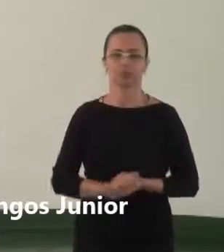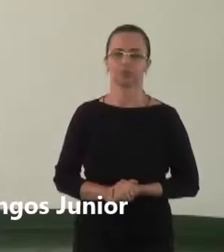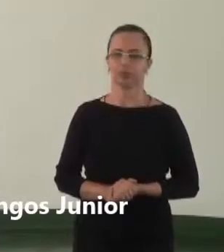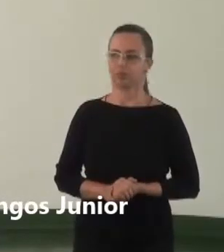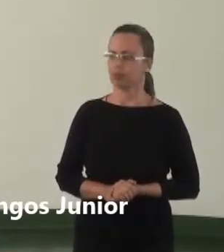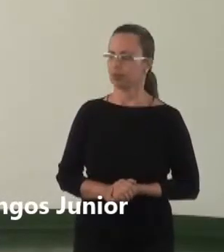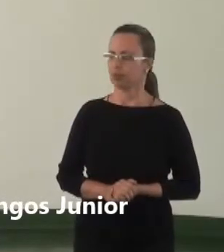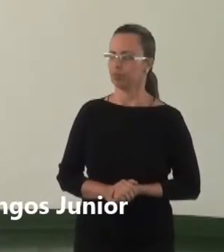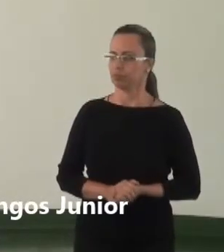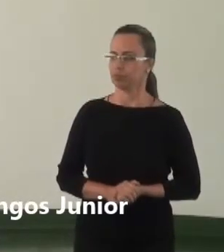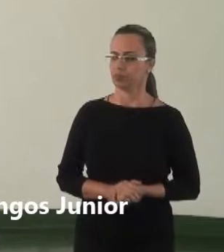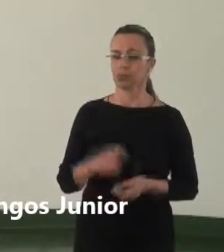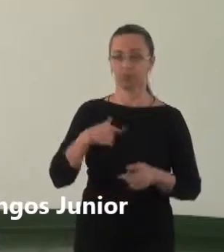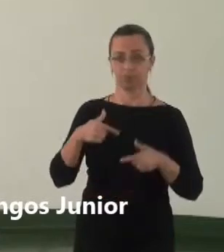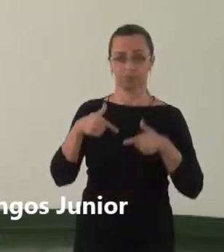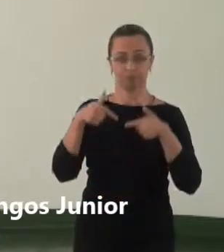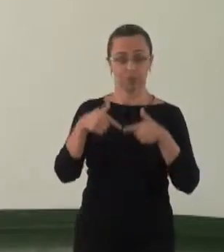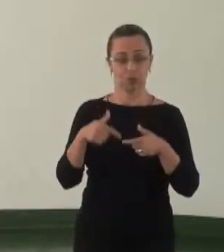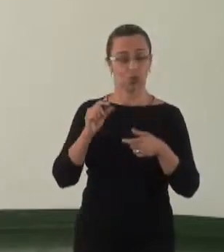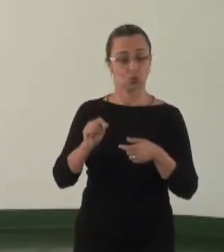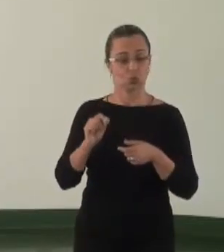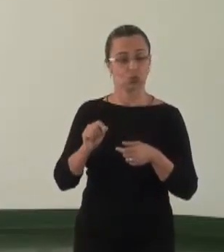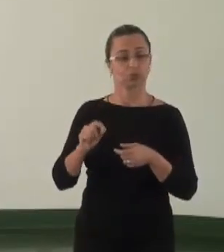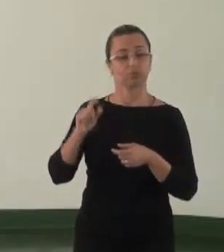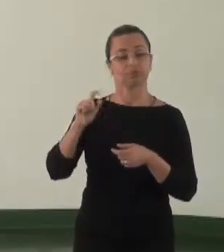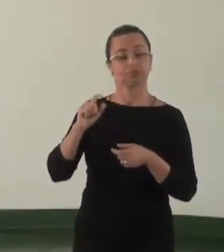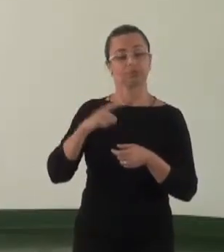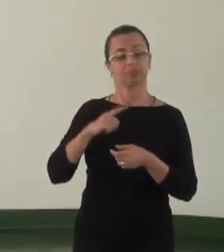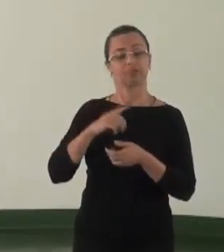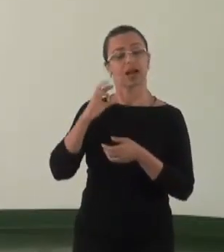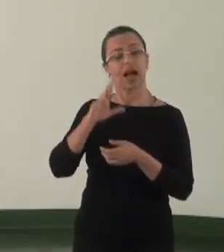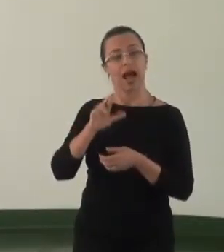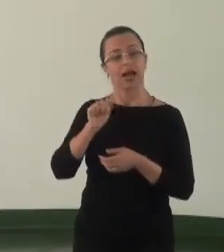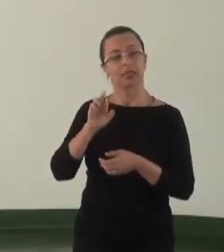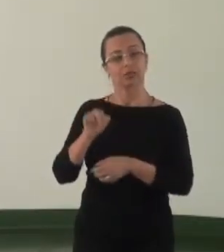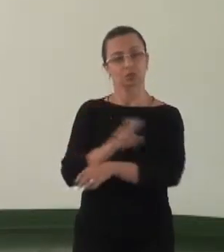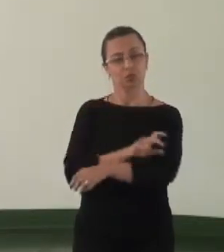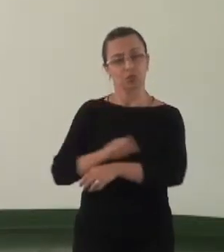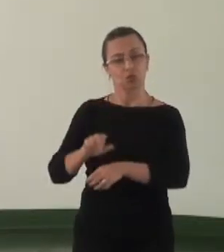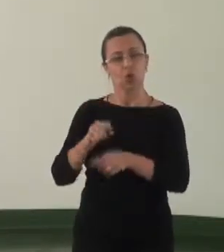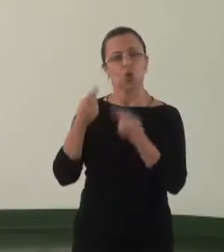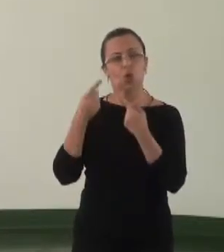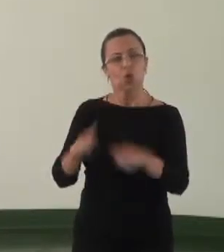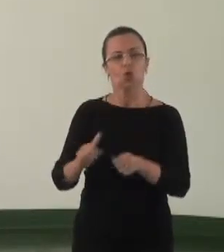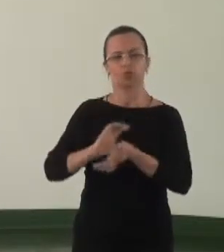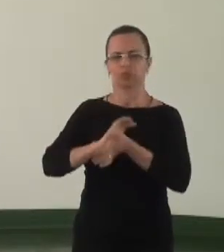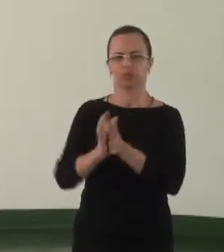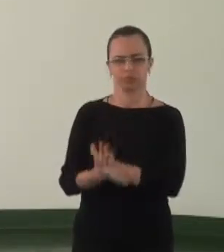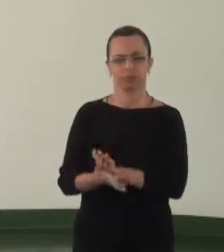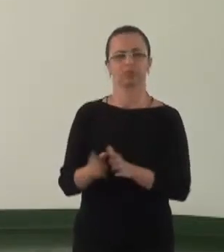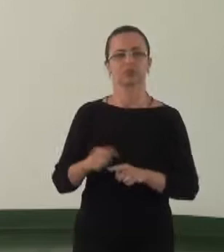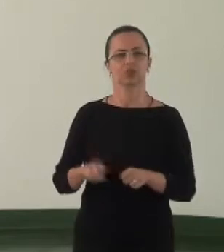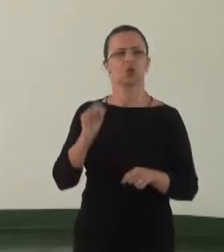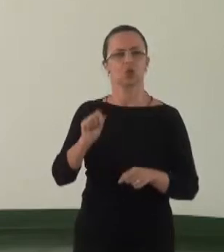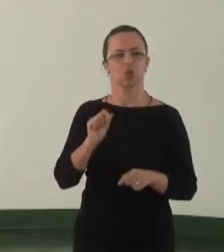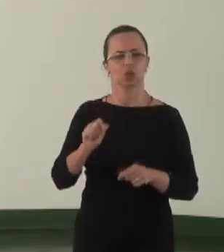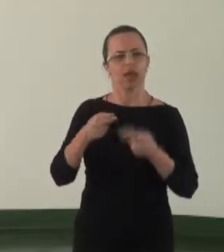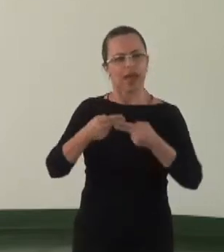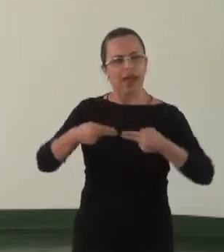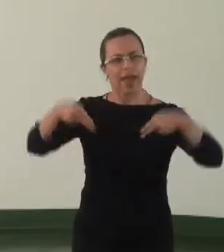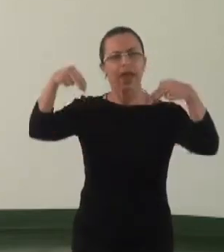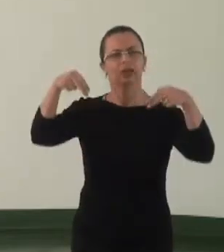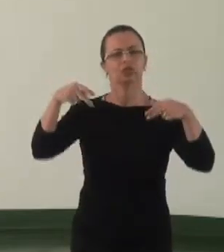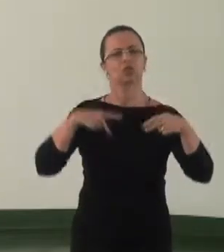Em relação ao enfrentamento do racismo, a gente sabe que é preciso garantir o cumprimento da lei de combate ao racismo, ou seja, a legislação étnico-racial,